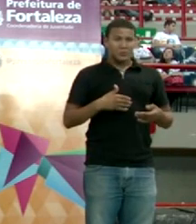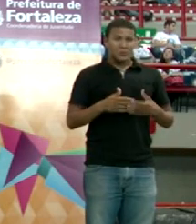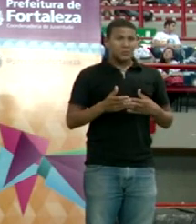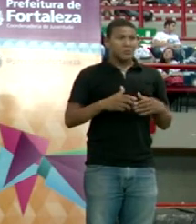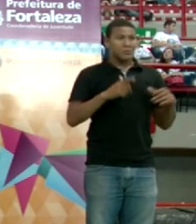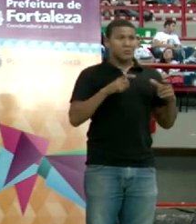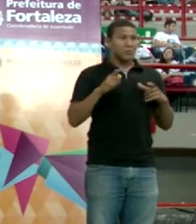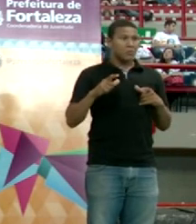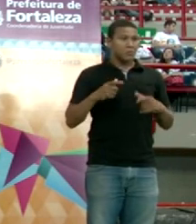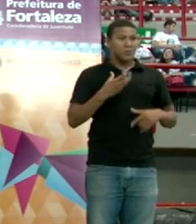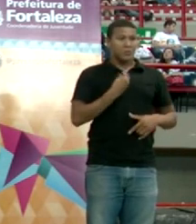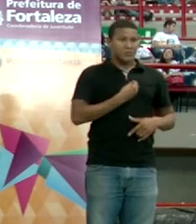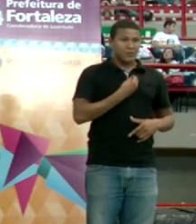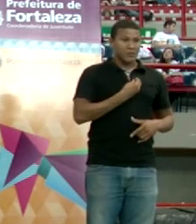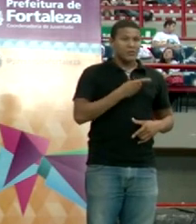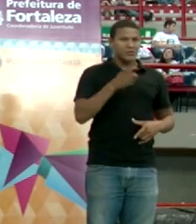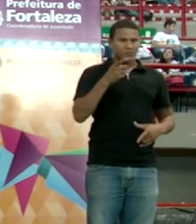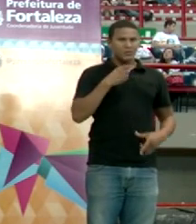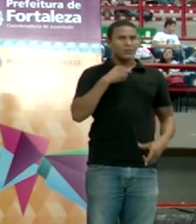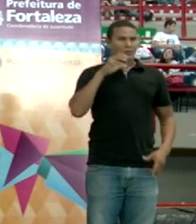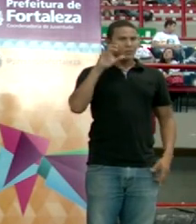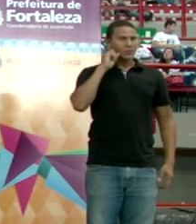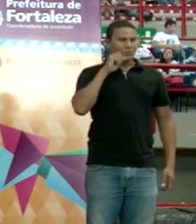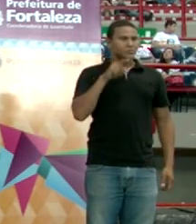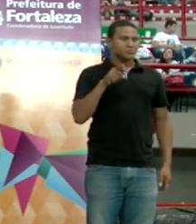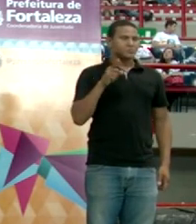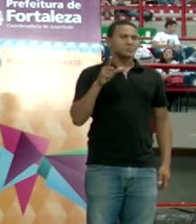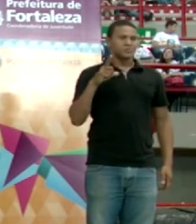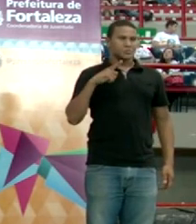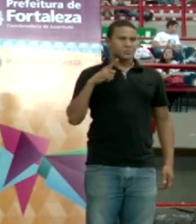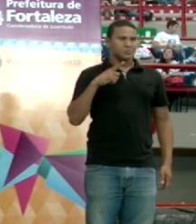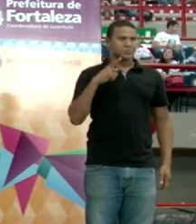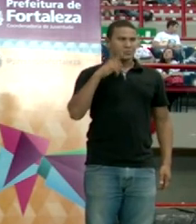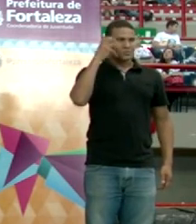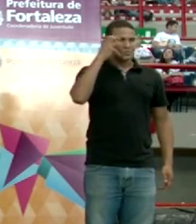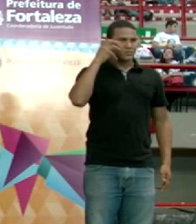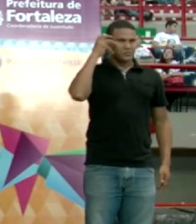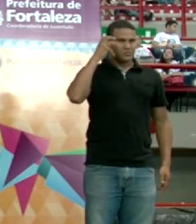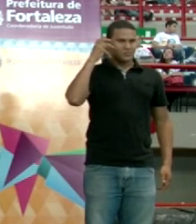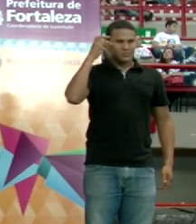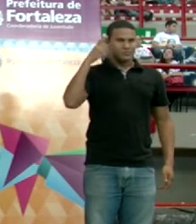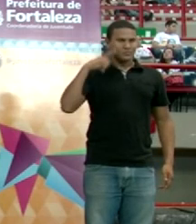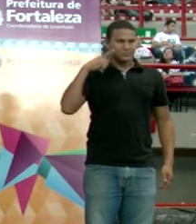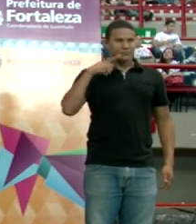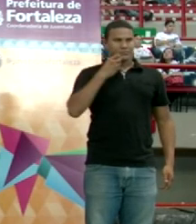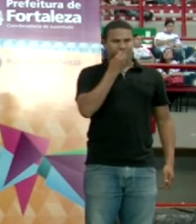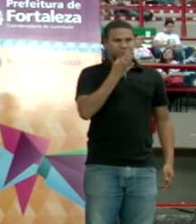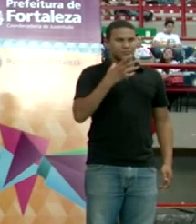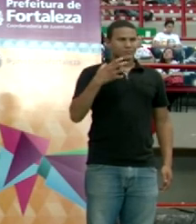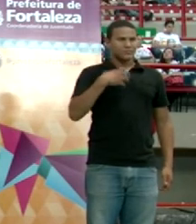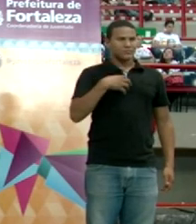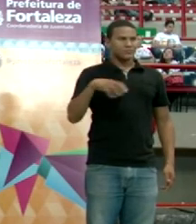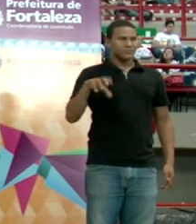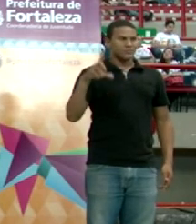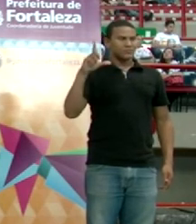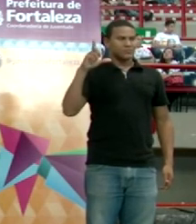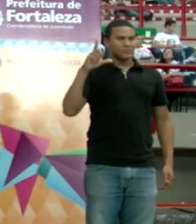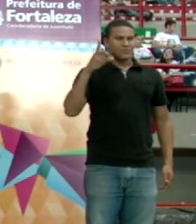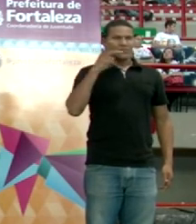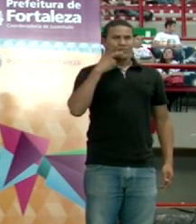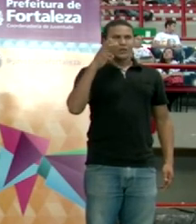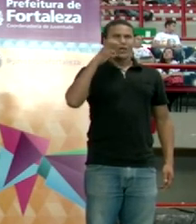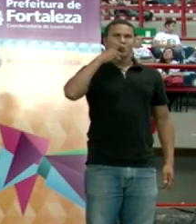vida ouvindo boa música, sempre vai ter, num determinado momento da noite, alguém que grite lá no